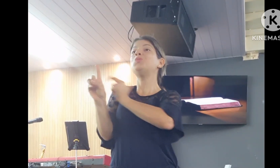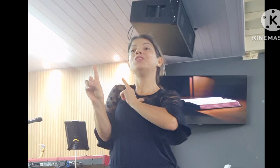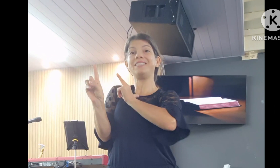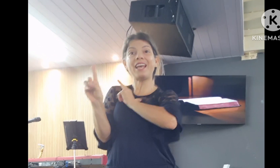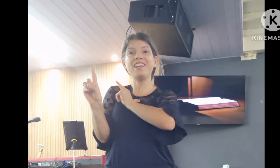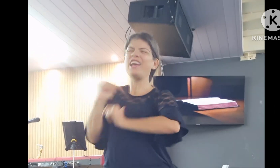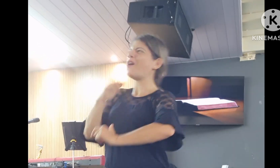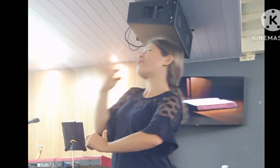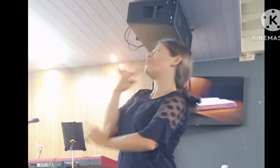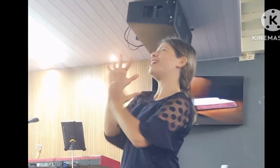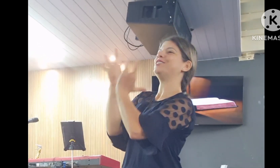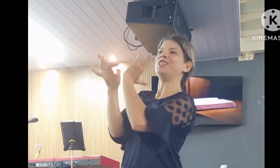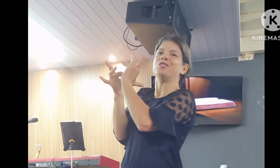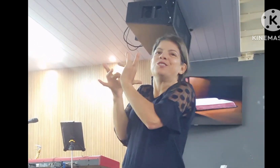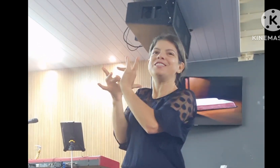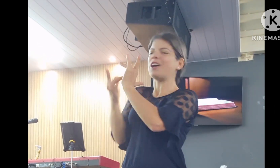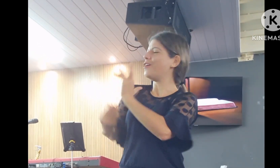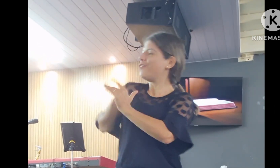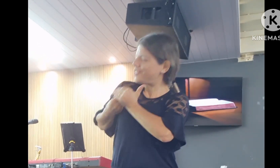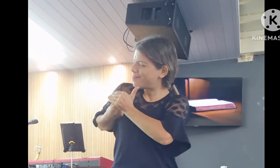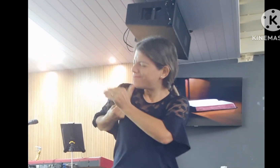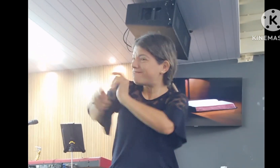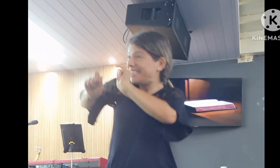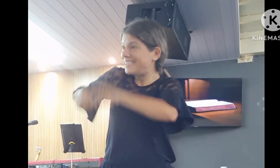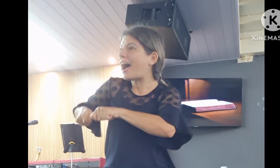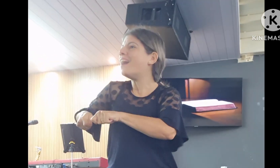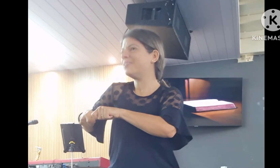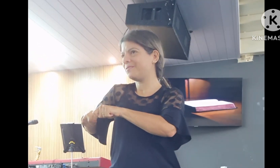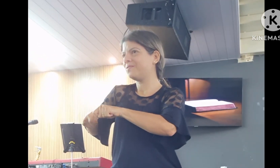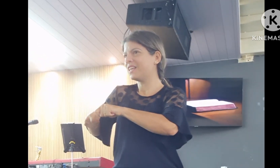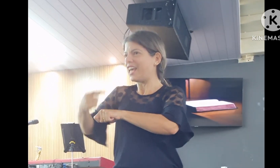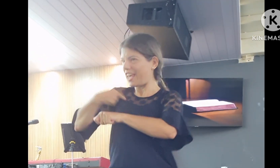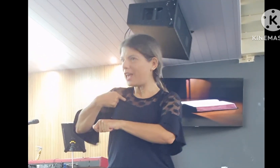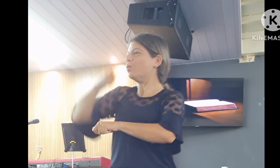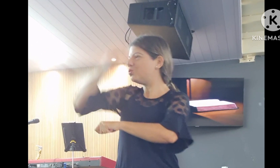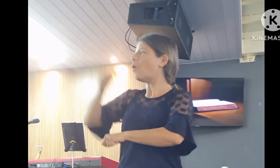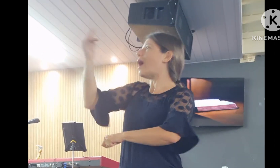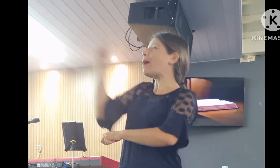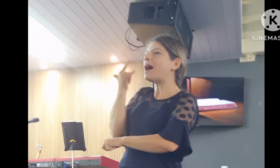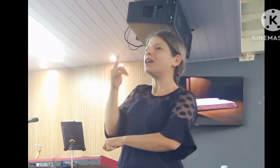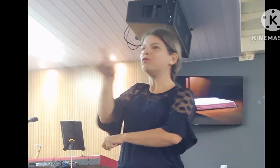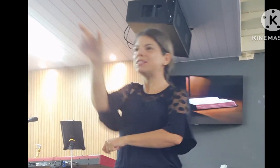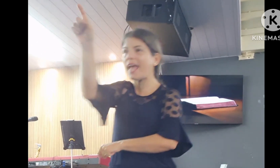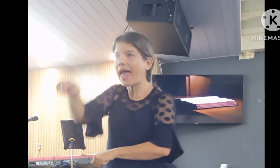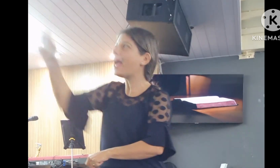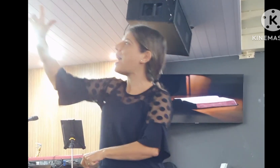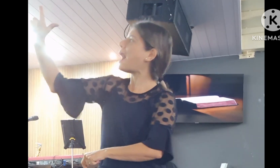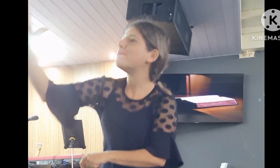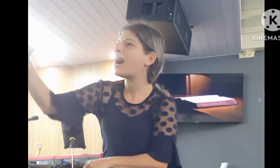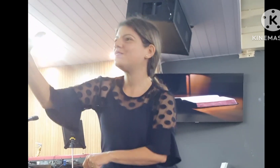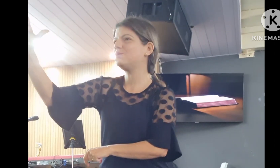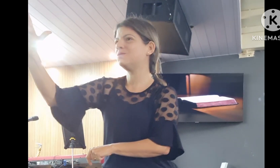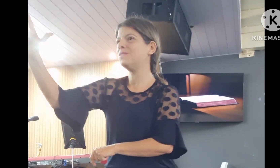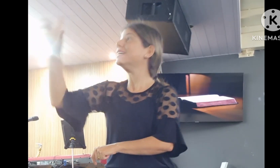em Cristo Jesus. Eu sou salvo, eu sou filho, eu sou amado por Deus. Você é amado por Deus, você é